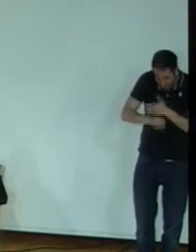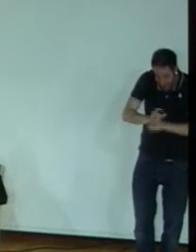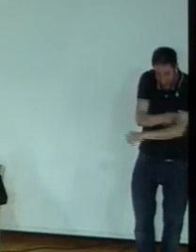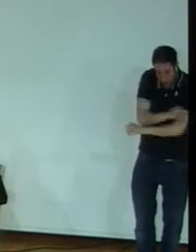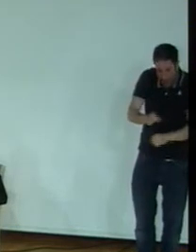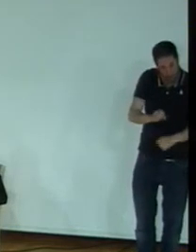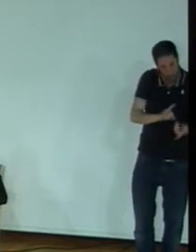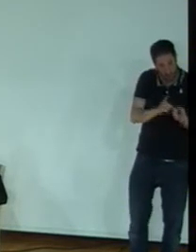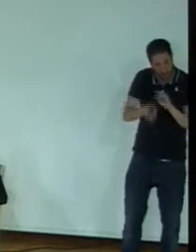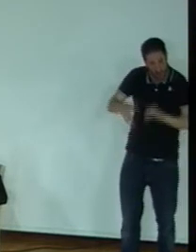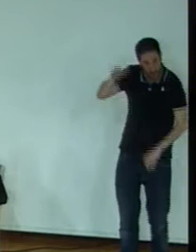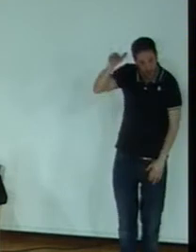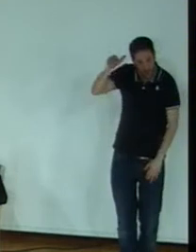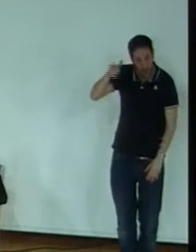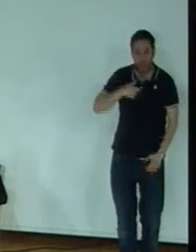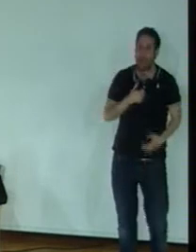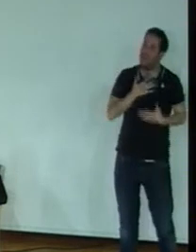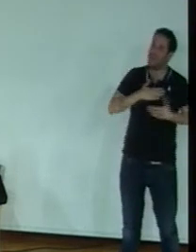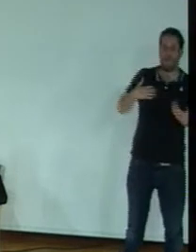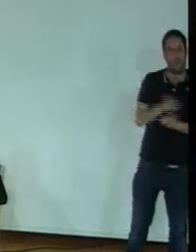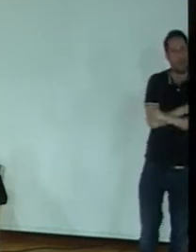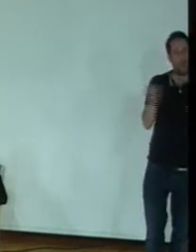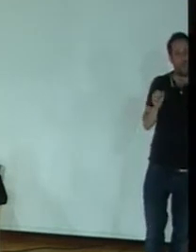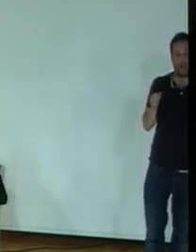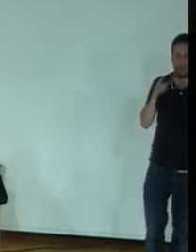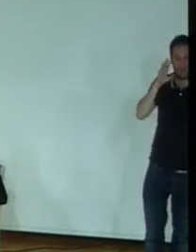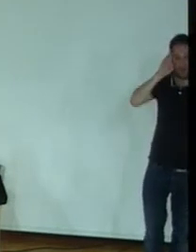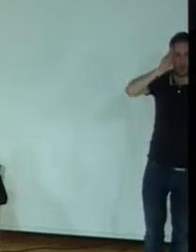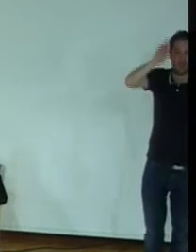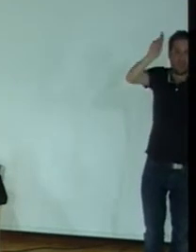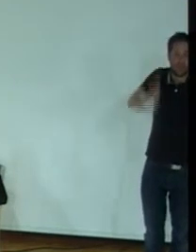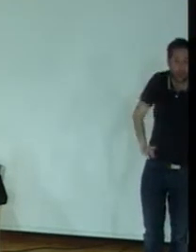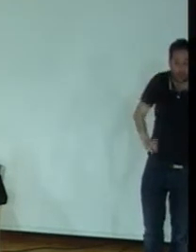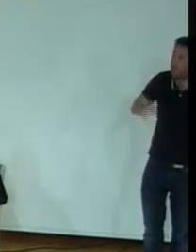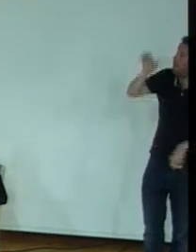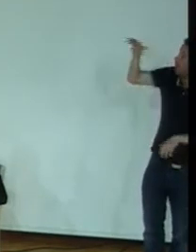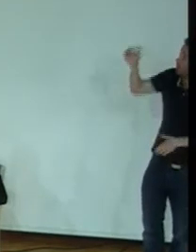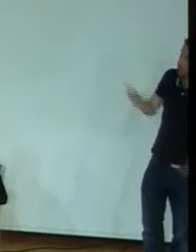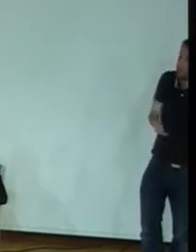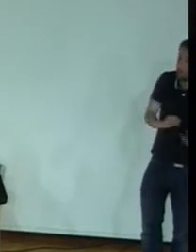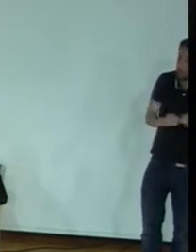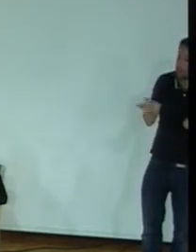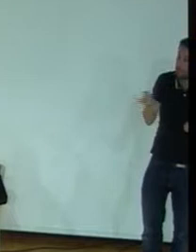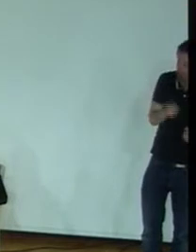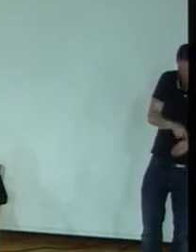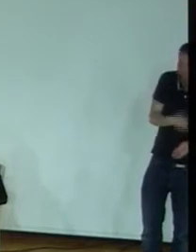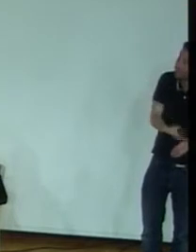on le devient. On ne se fait pas exploser par plaisir, mais par désespoir. Comment éveiller nos politiques à l'origine des